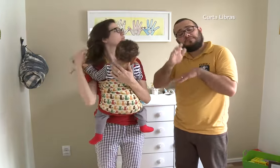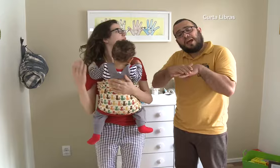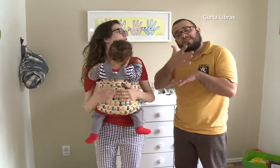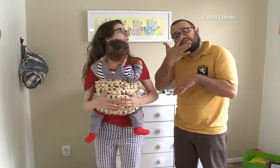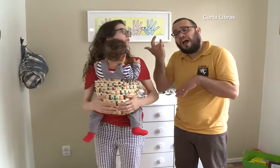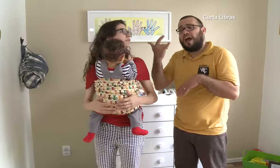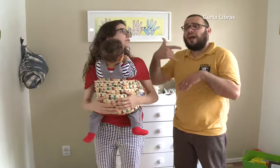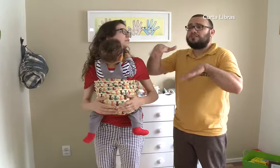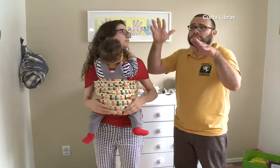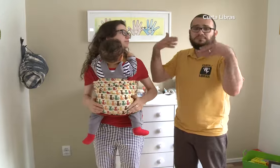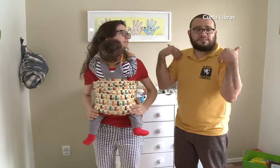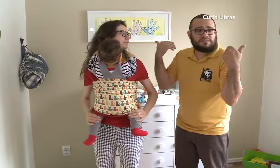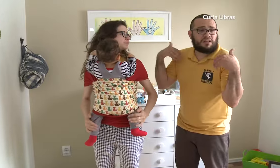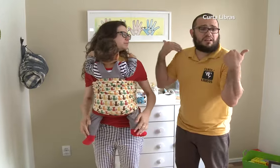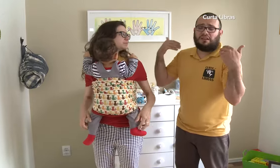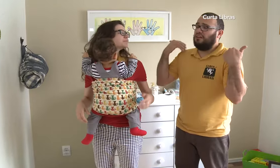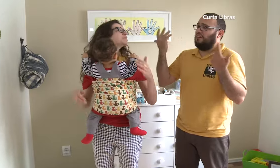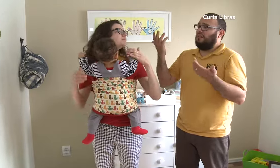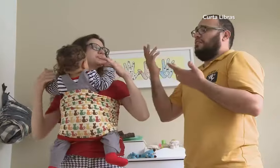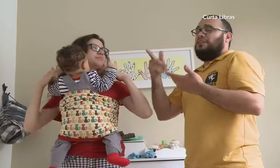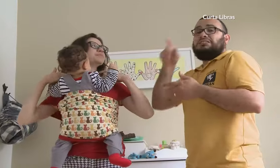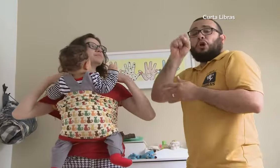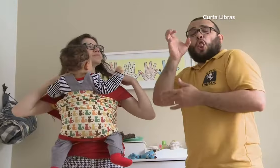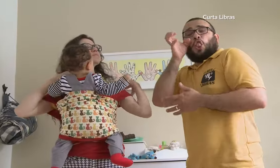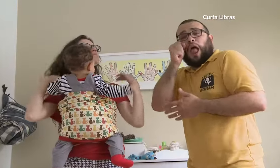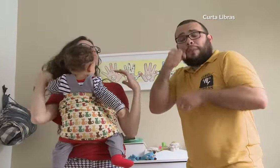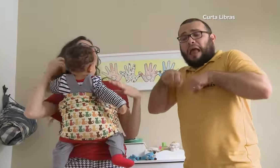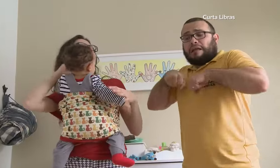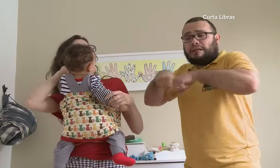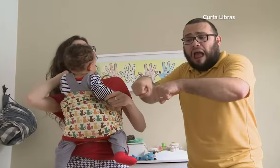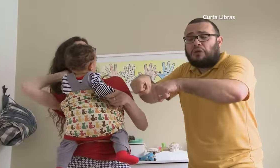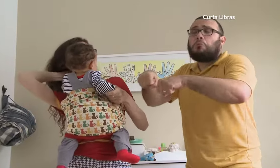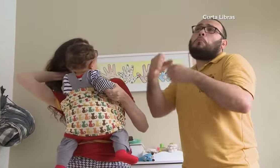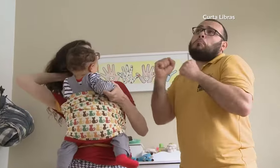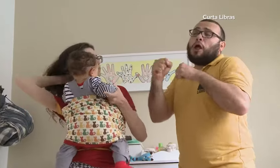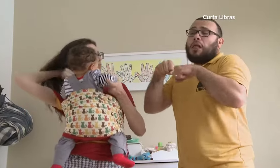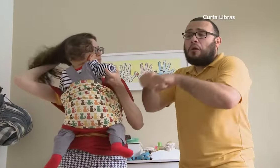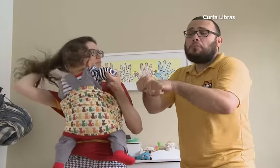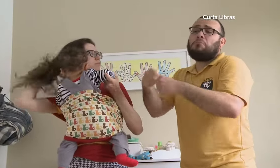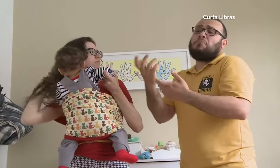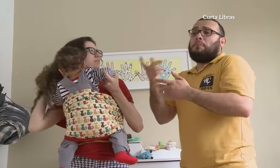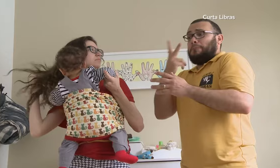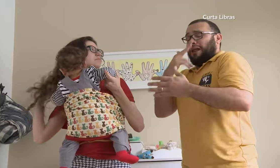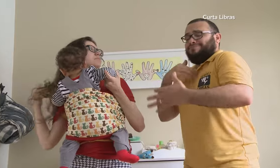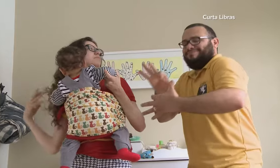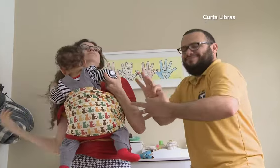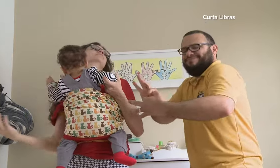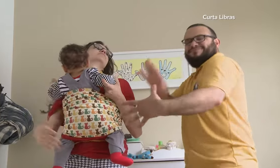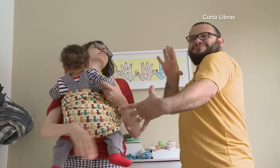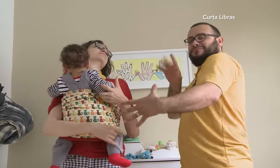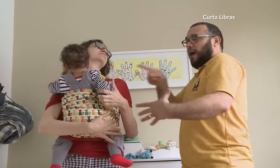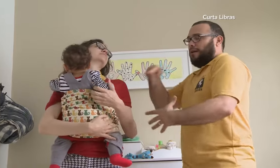passear sem problema. Se o bebê dorme, normalmente as pessoas colocam no carrinho. E o bebê se sente